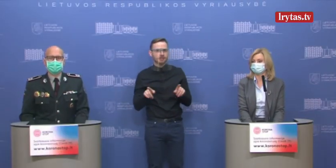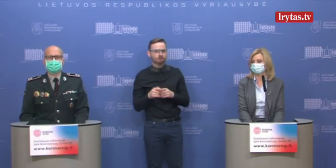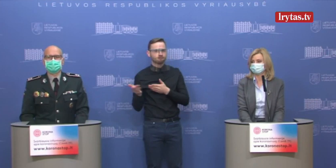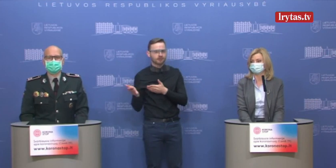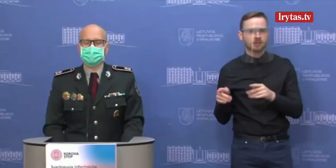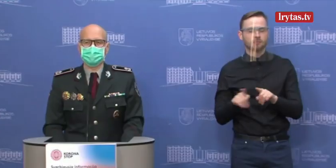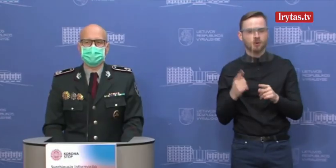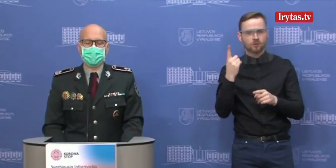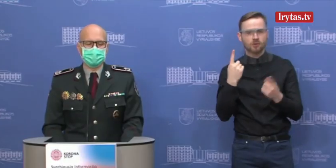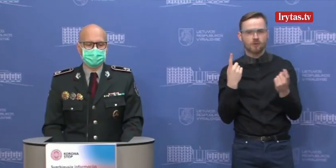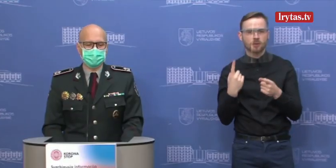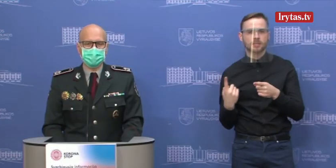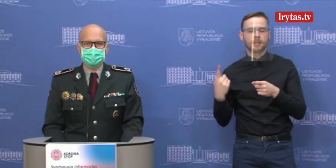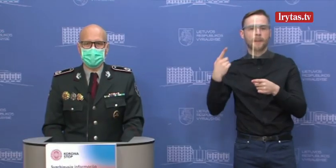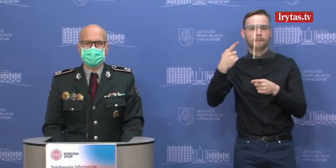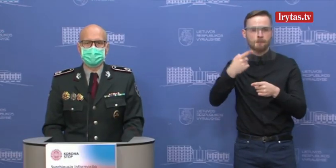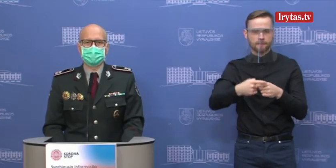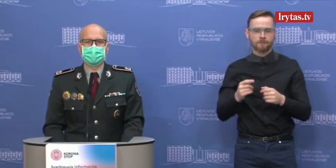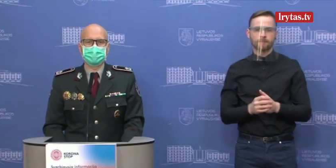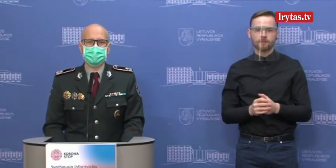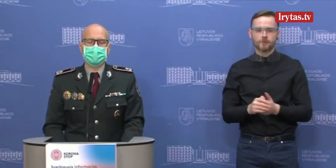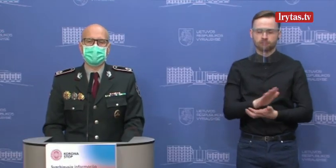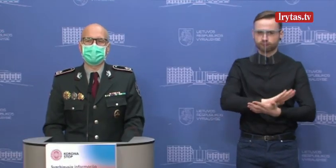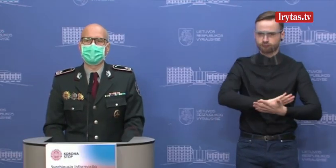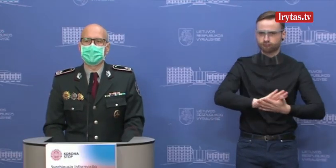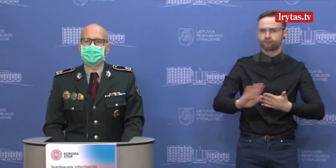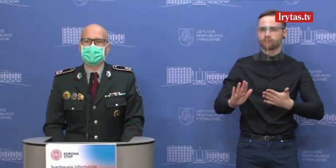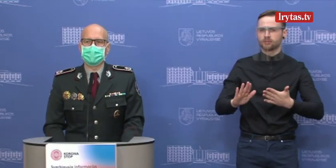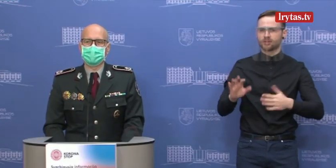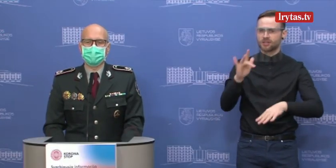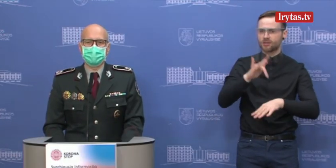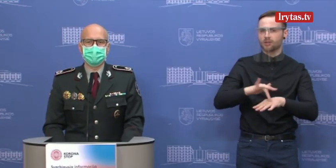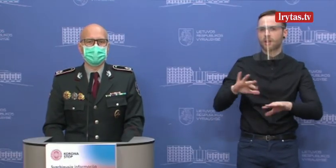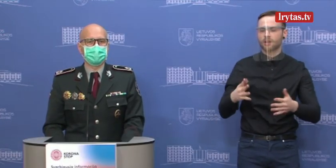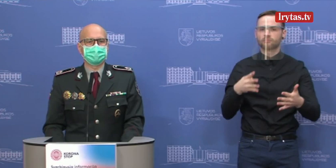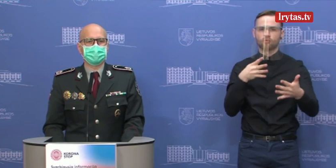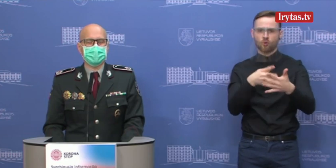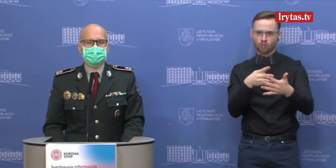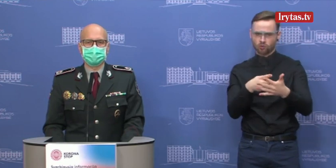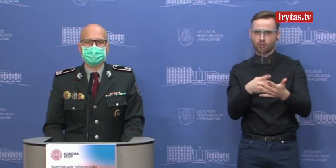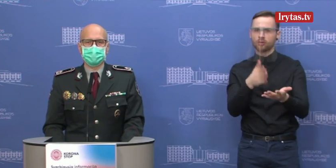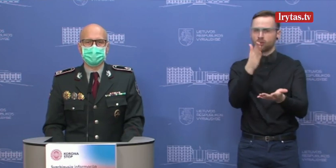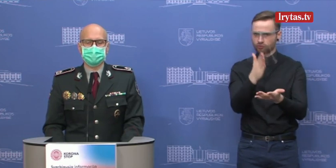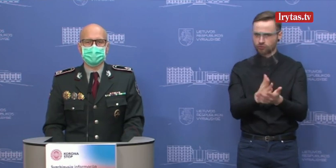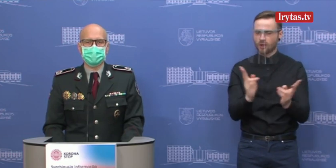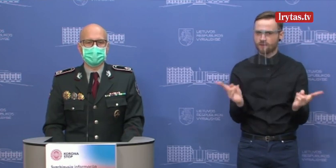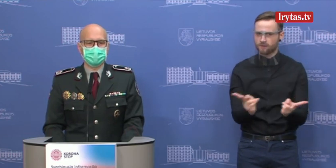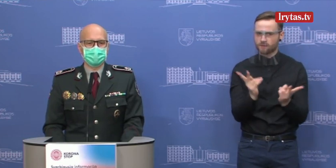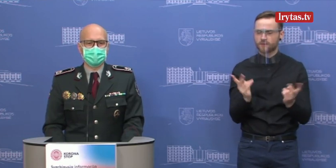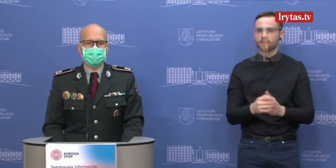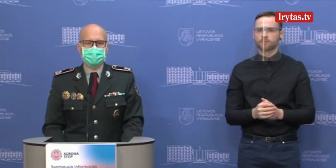tikrai sanitarinė kontrolė išlieka, tikrai jinai išlieka krovininių autotransporto